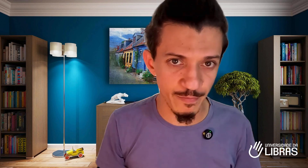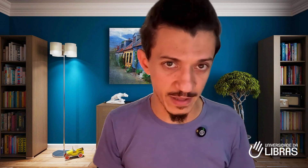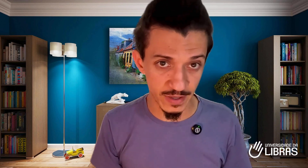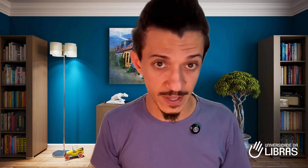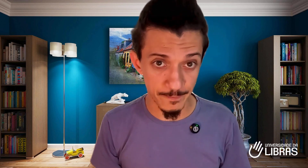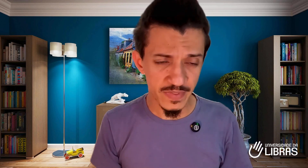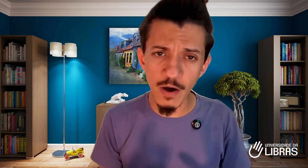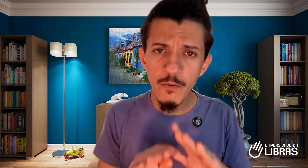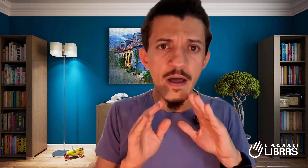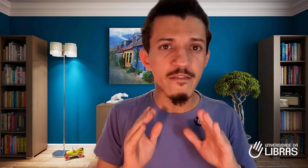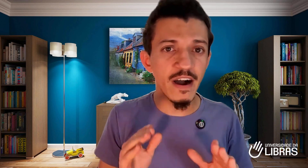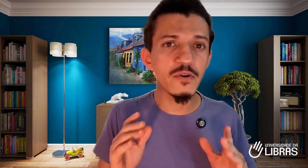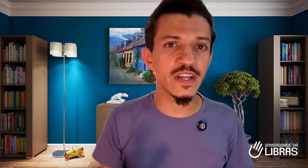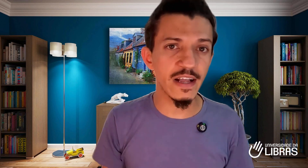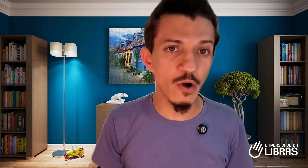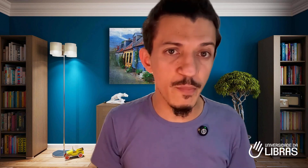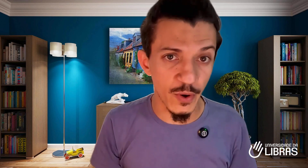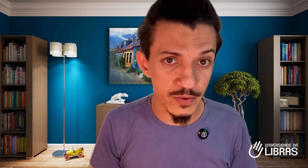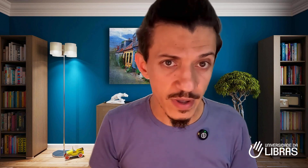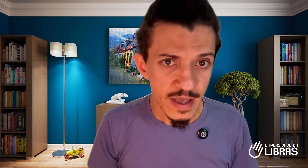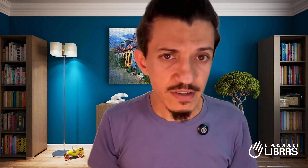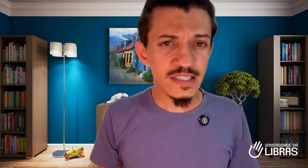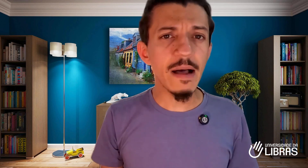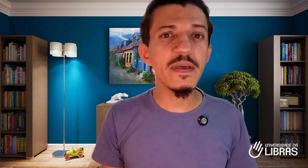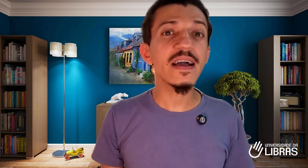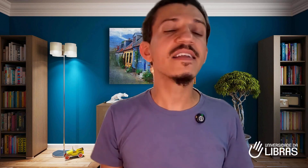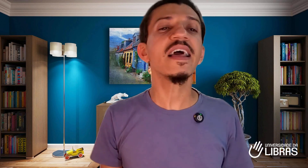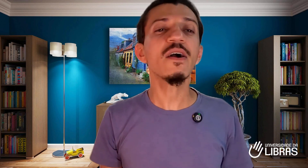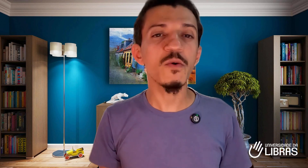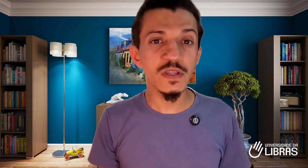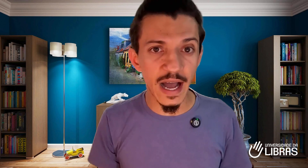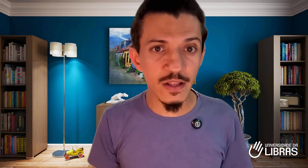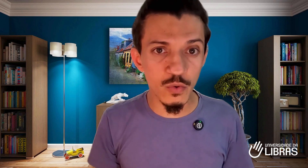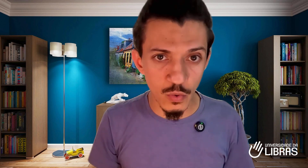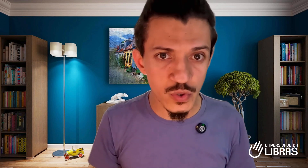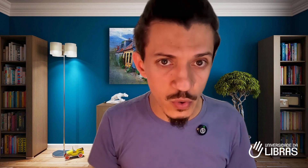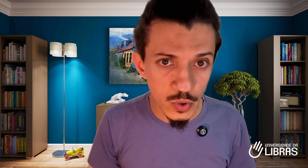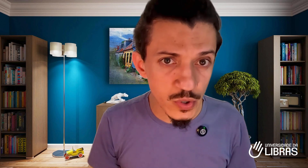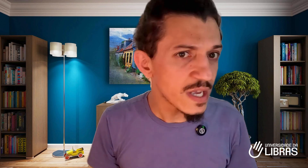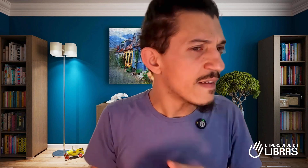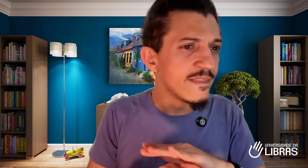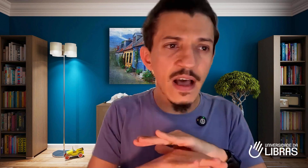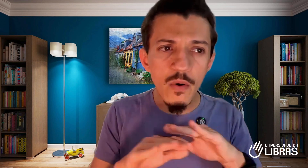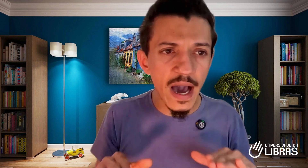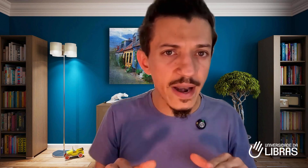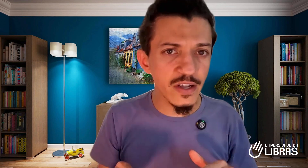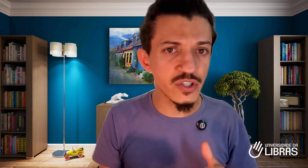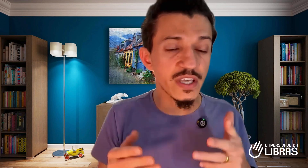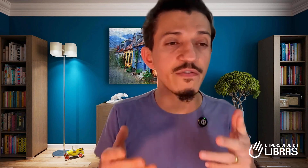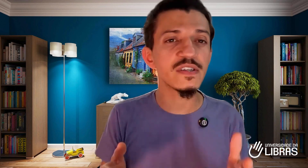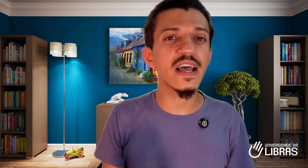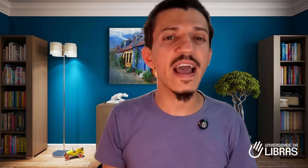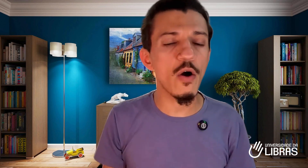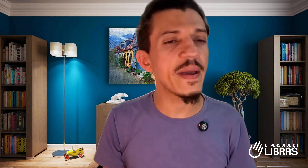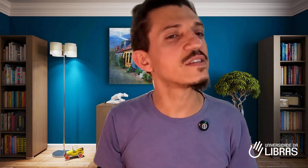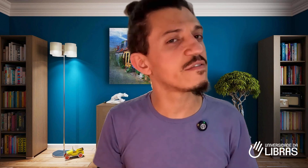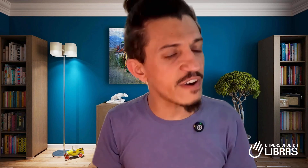aqui. Então, vamos direto ao ponto. Você sabia que ter contato com os surdos não garante que você realmente vai